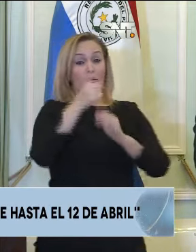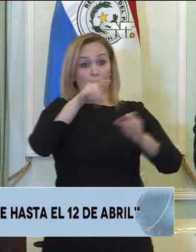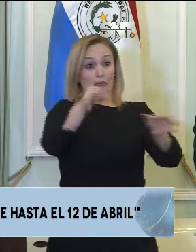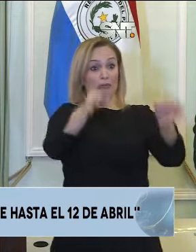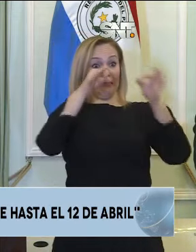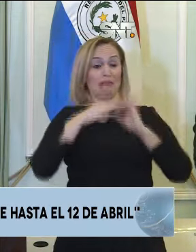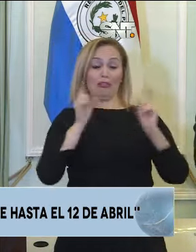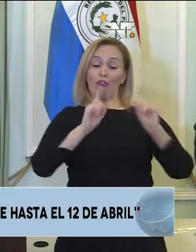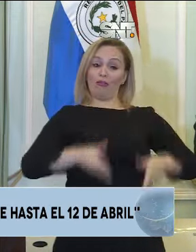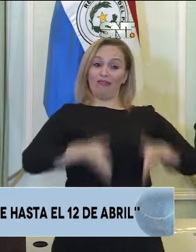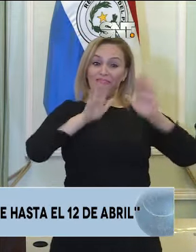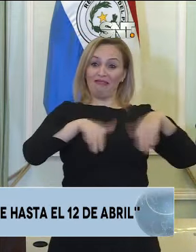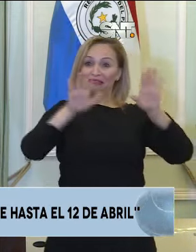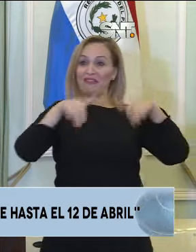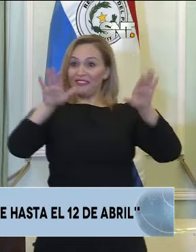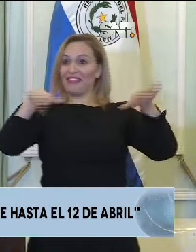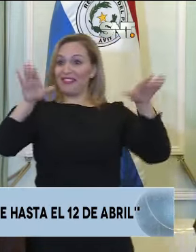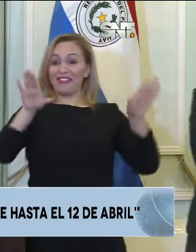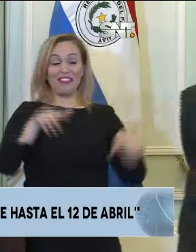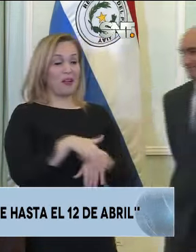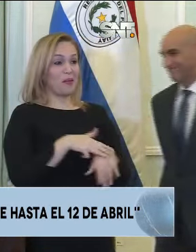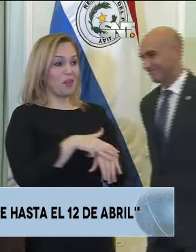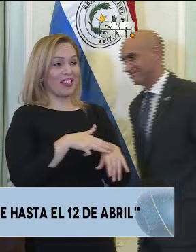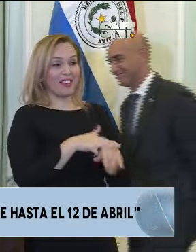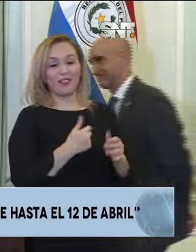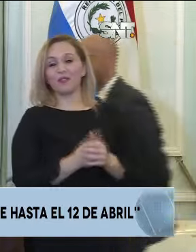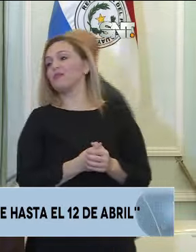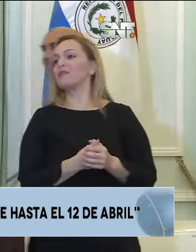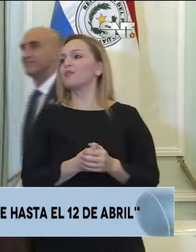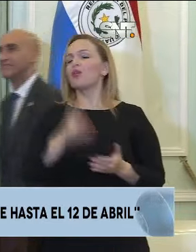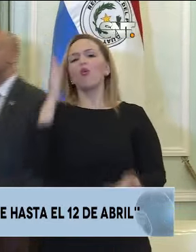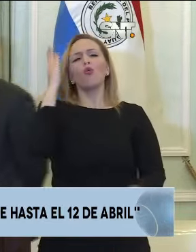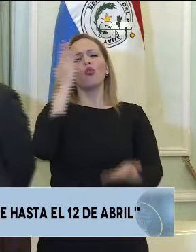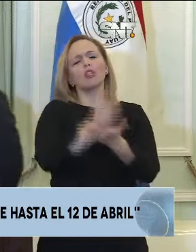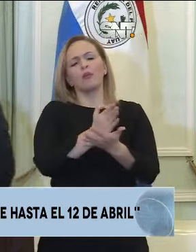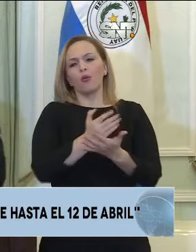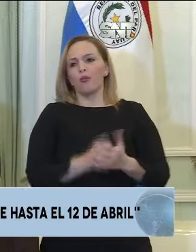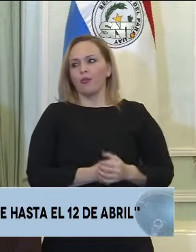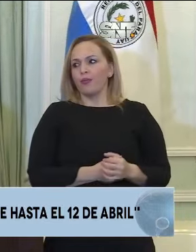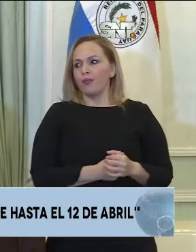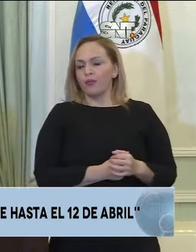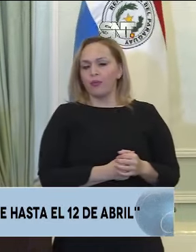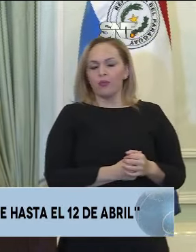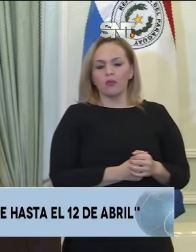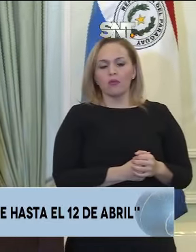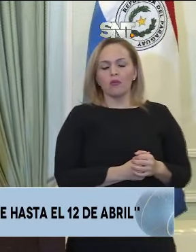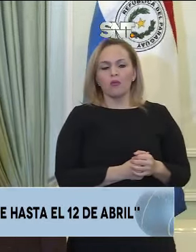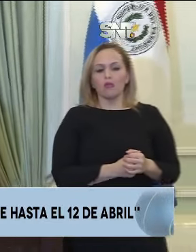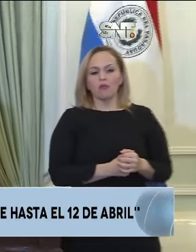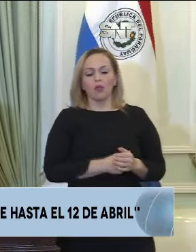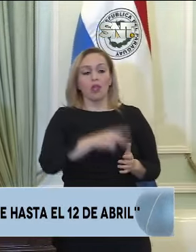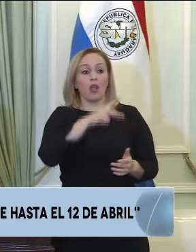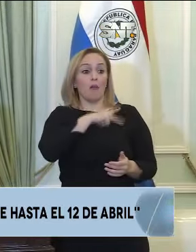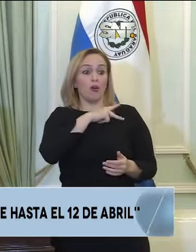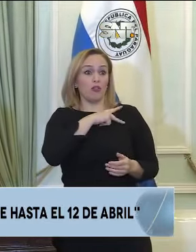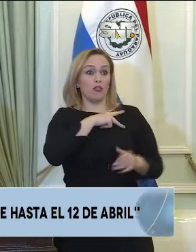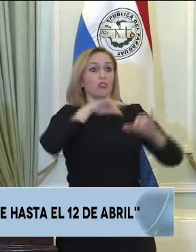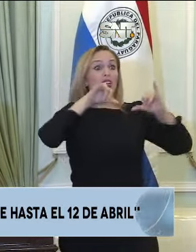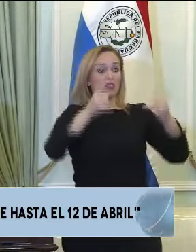contagia. Una última consulta, Ministro de Salud. Para hacer nada más una precisión, con relación a los pacientes que se